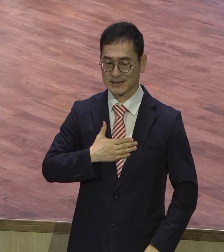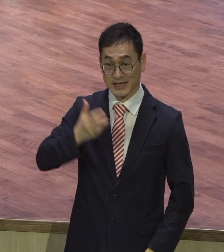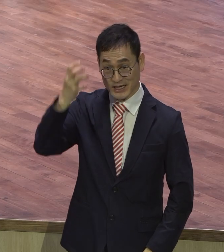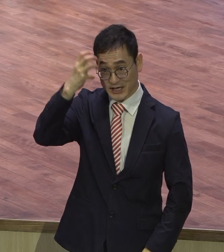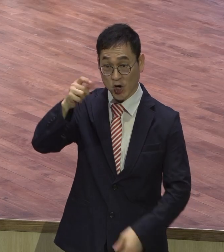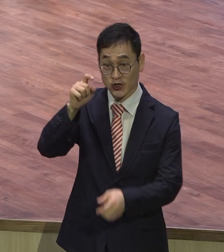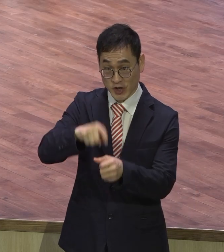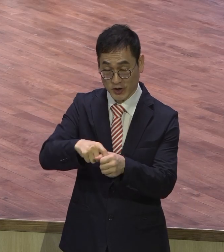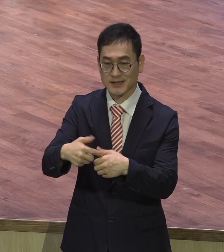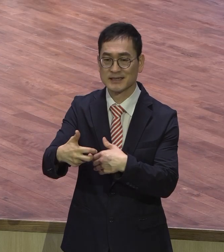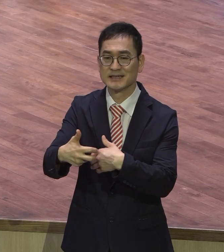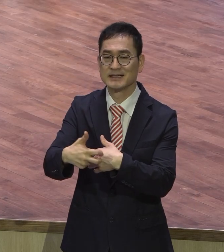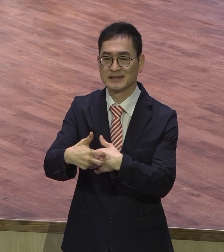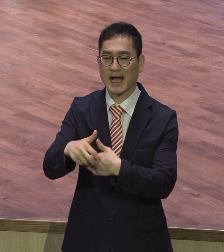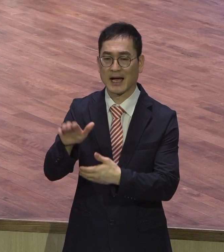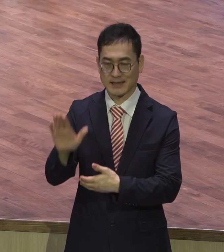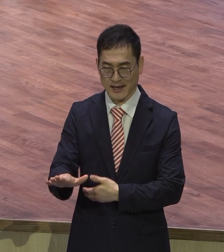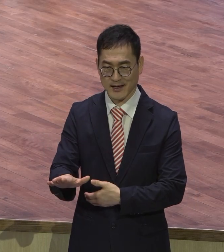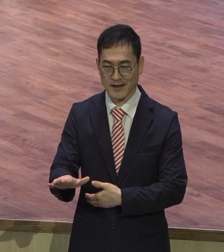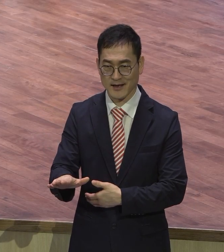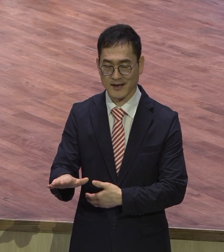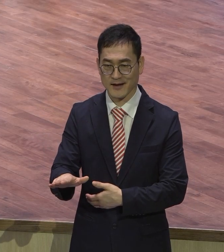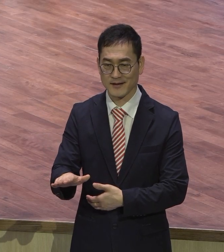의식을 가지고 있어야 돼요